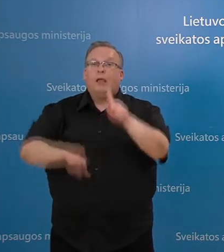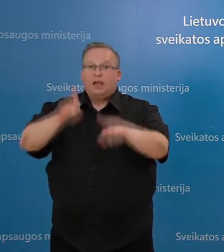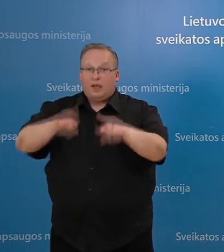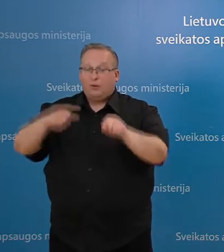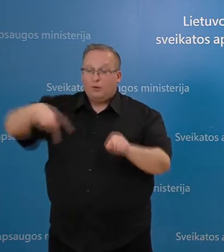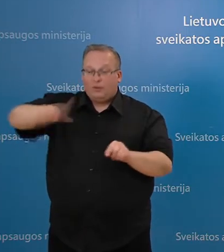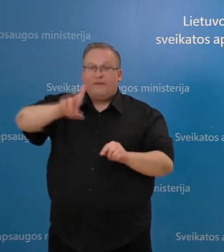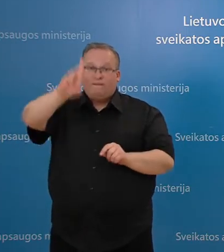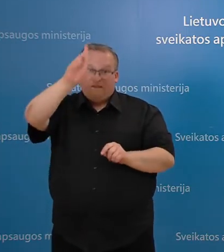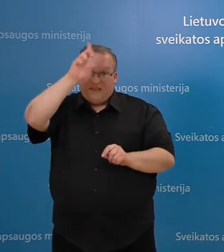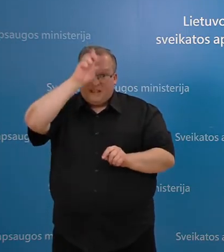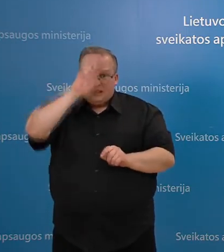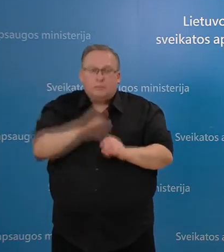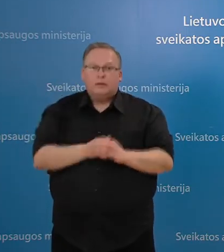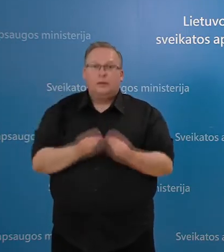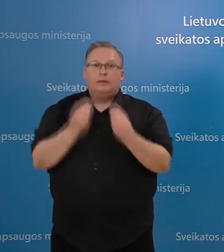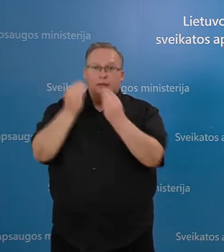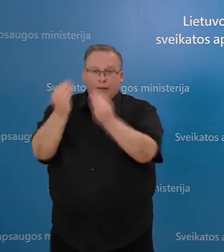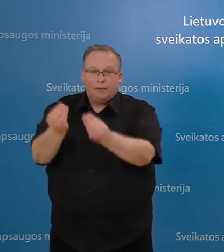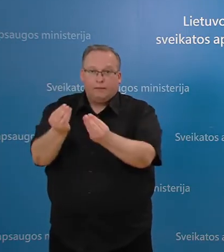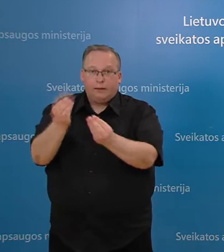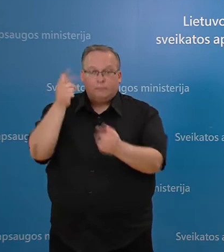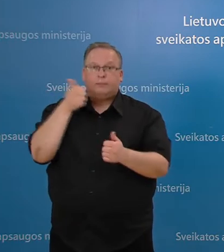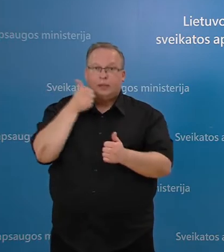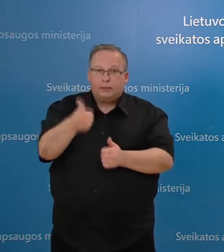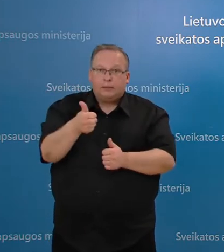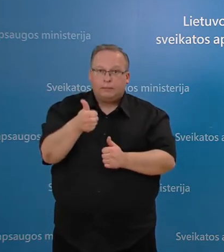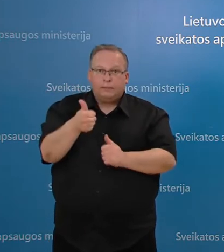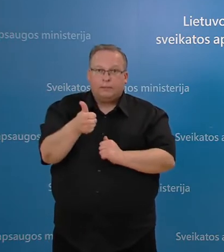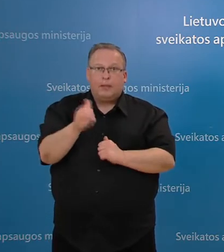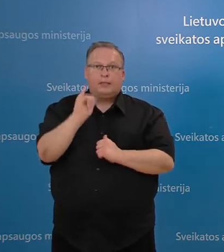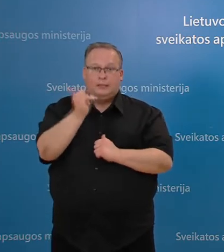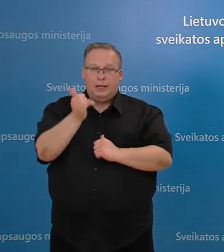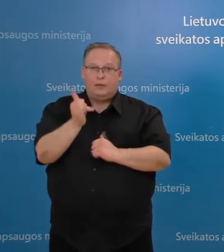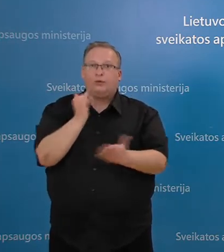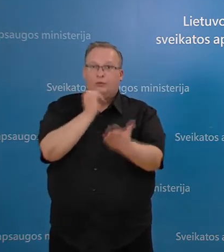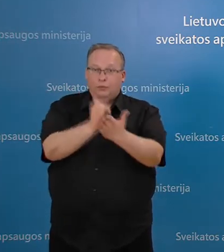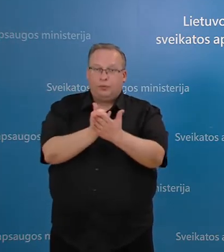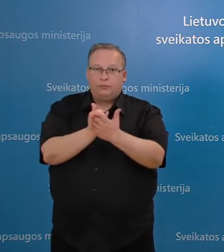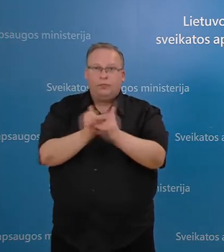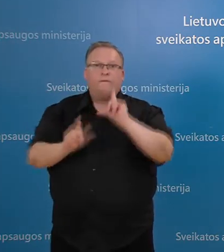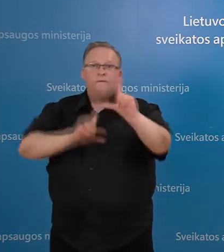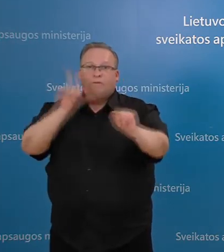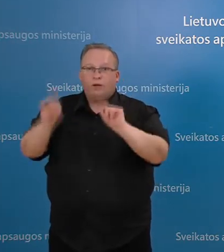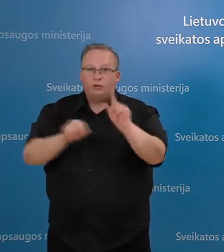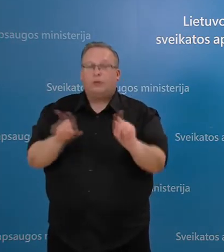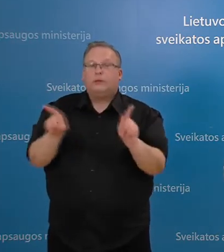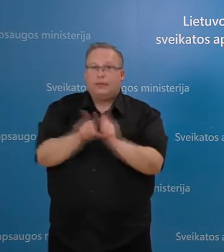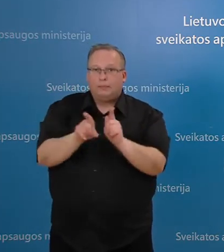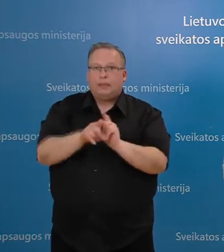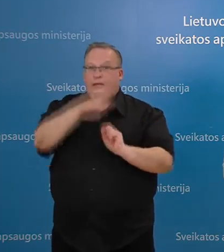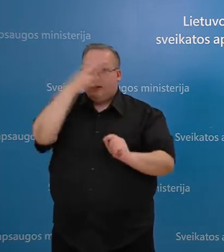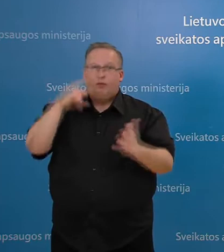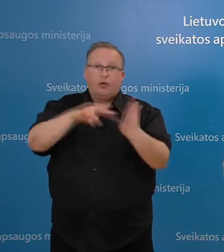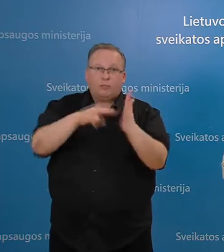šalės sudarsios palankės sąlygas keliauti, tautiečiai tą ir planuoja daryti. Ar galėtumėte patarti, ką